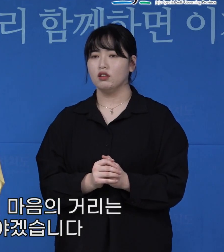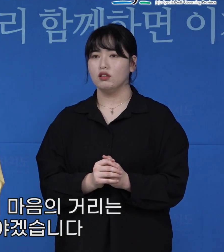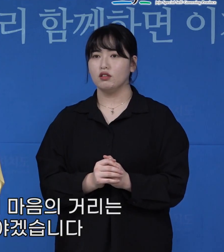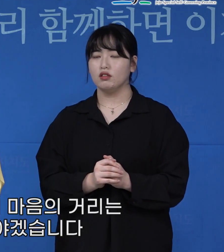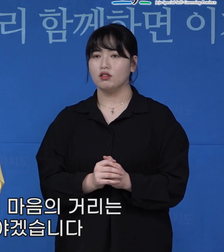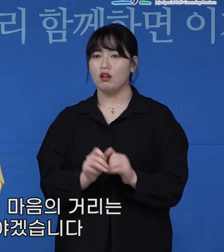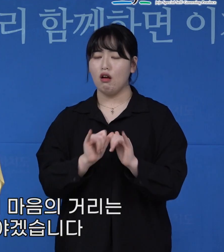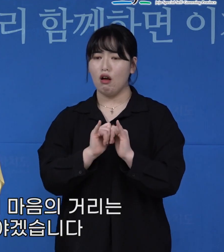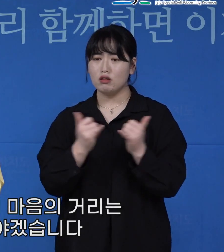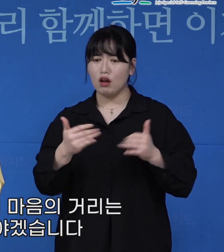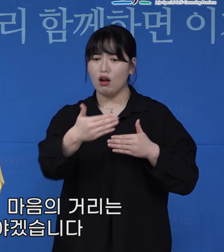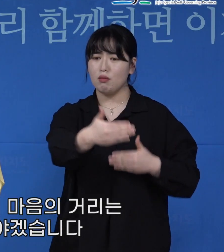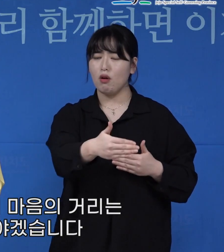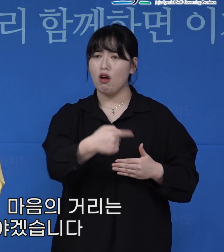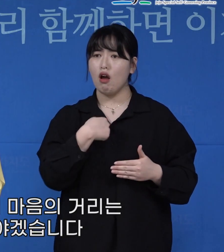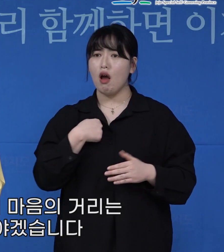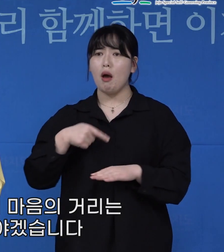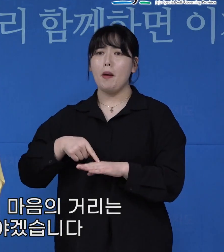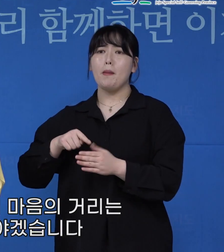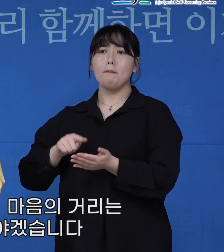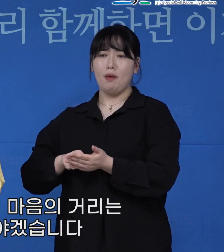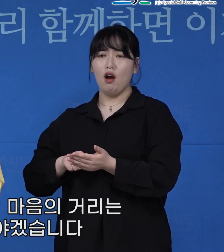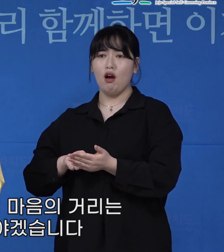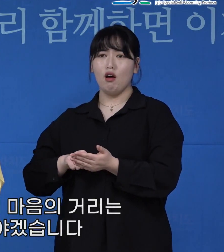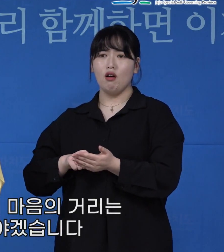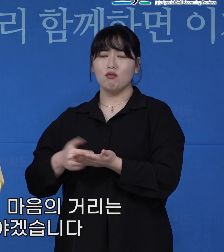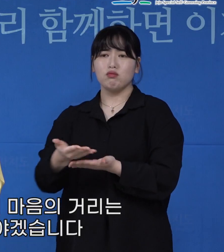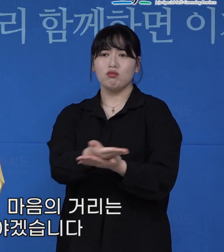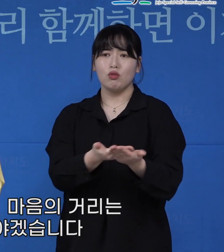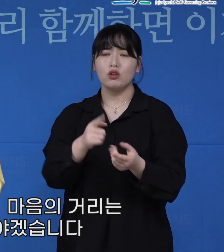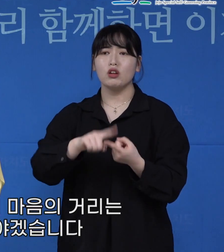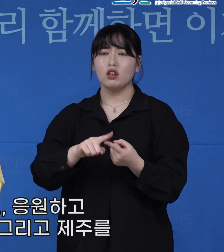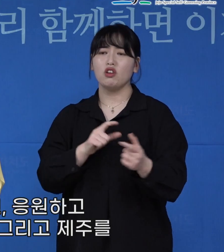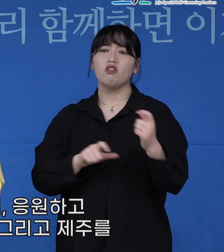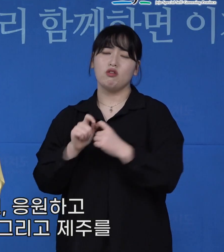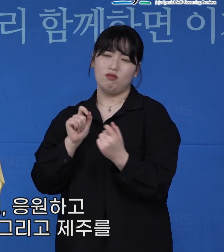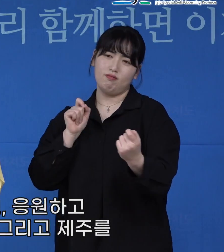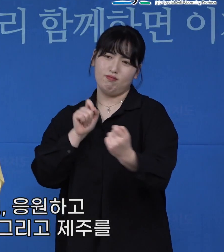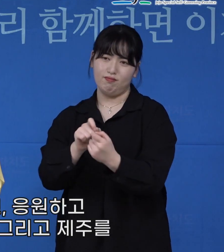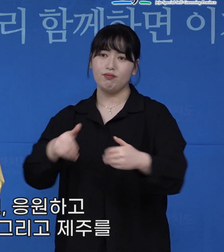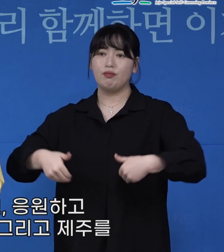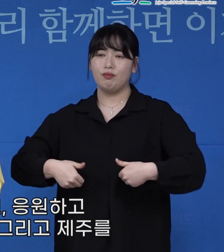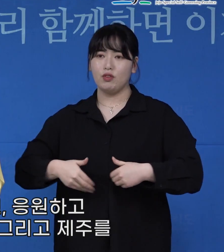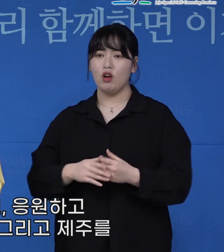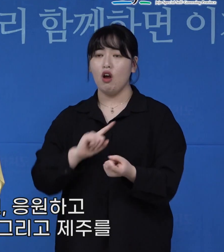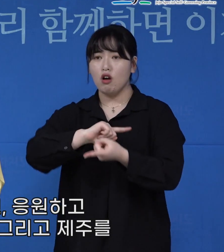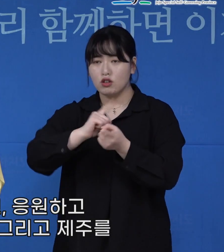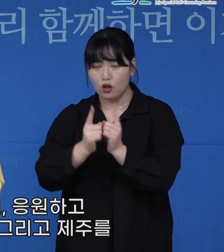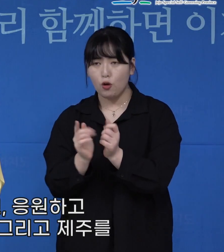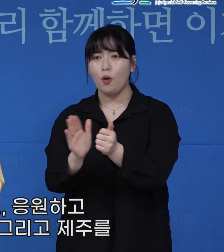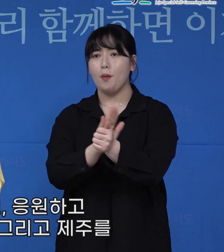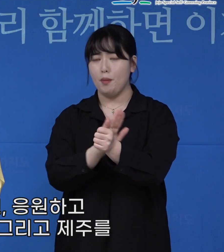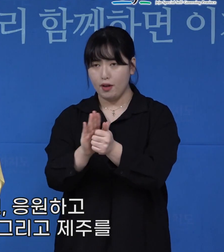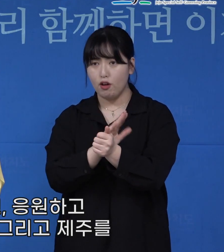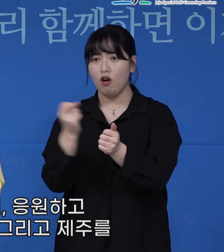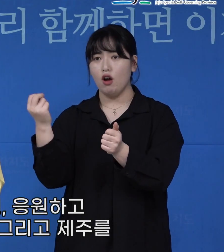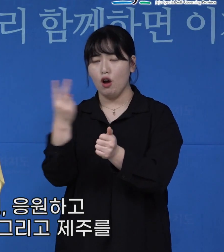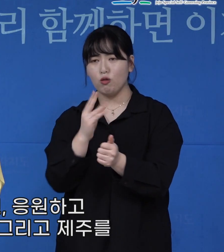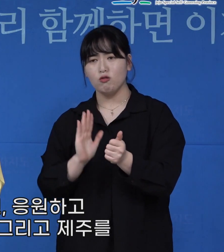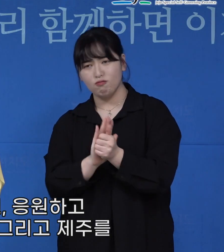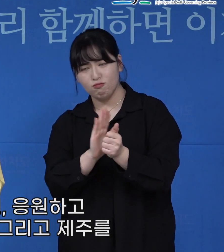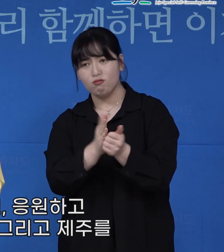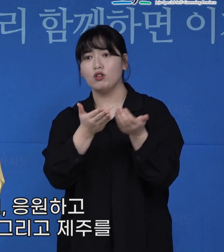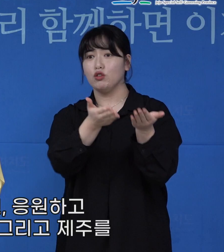우리 사람끼리의 마음의 거리는 더 가까이 해야 하겠습니다. 서로 배려하고